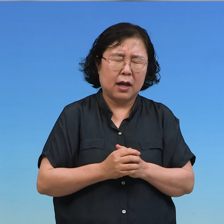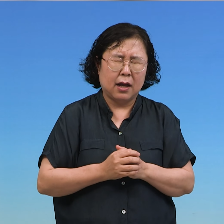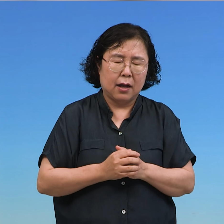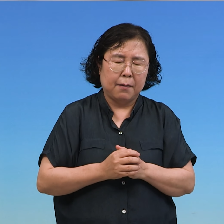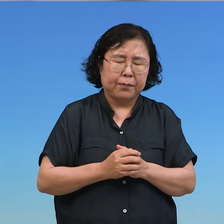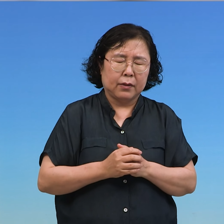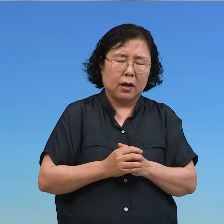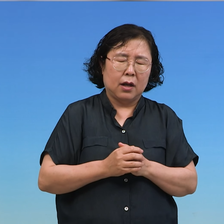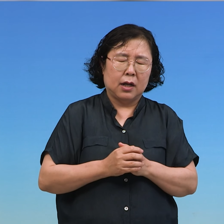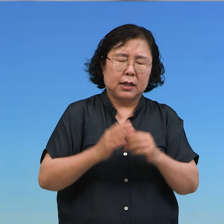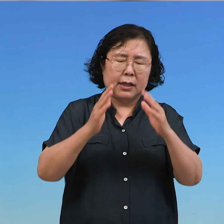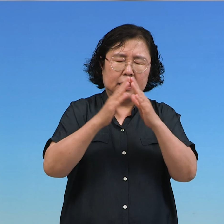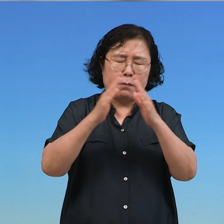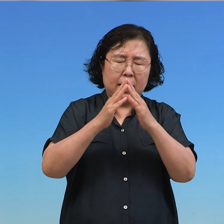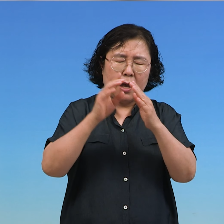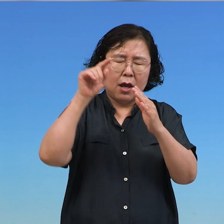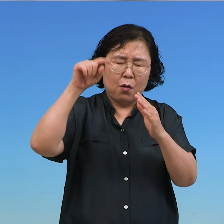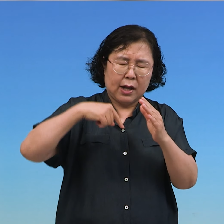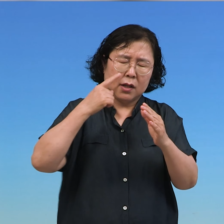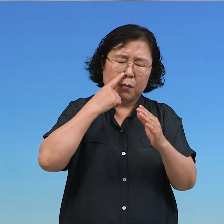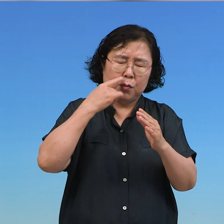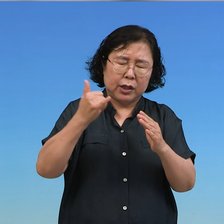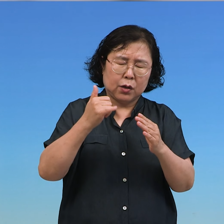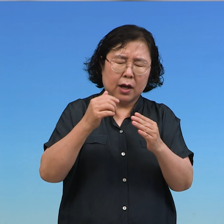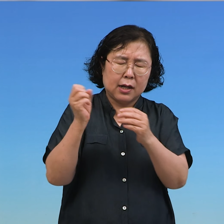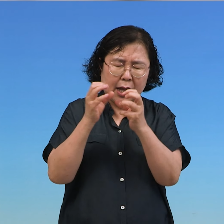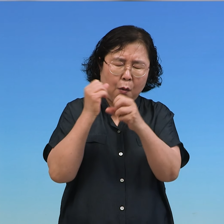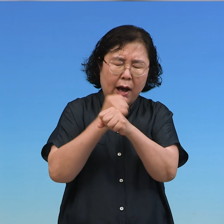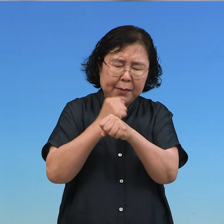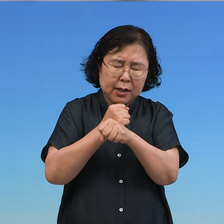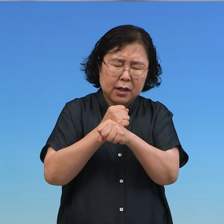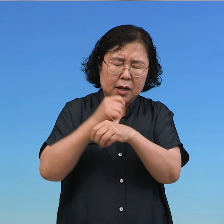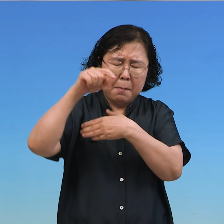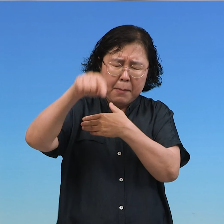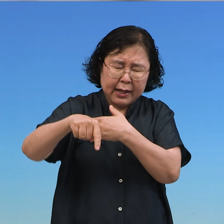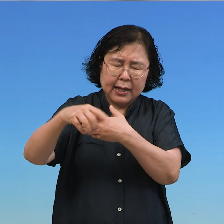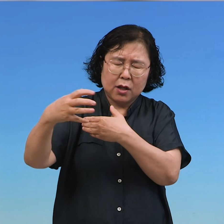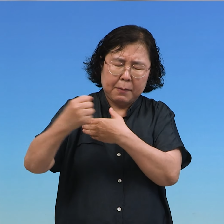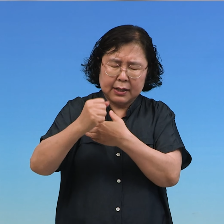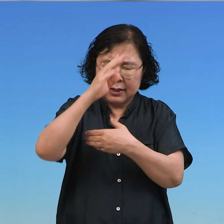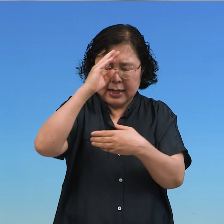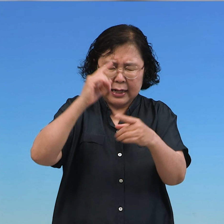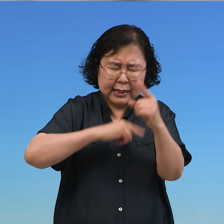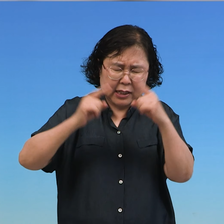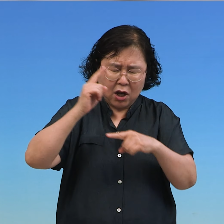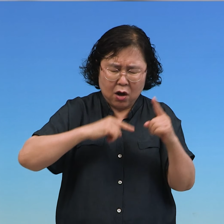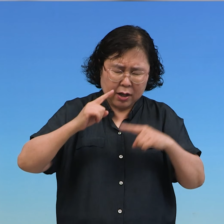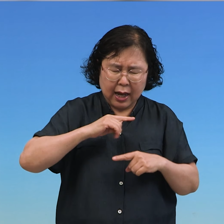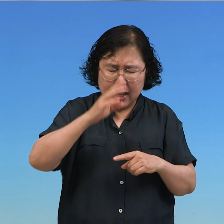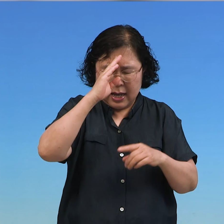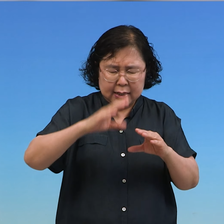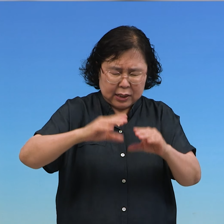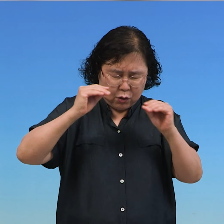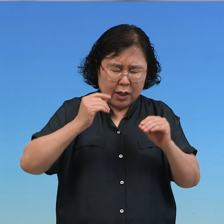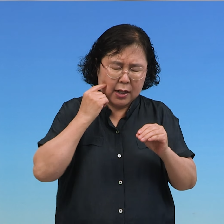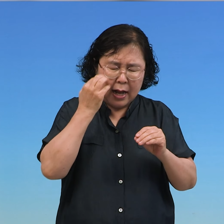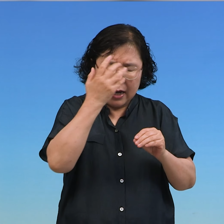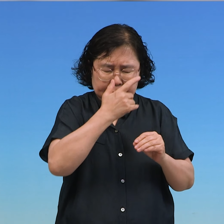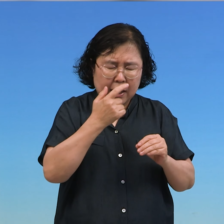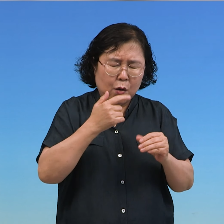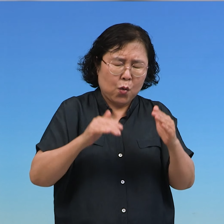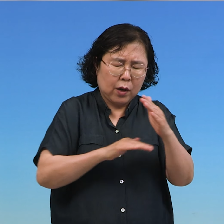엄마와 아빠와 몇 마디 대화만 나누면 그 밖에서 받은 상처가 치유되는 그런 아름다운 가정이